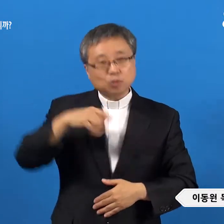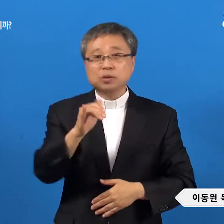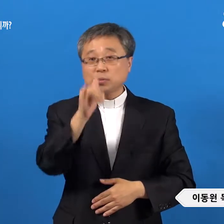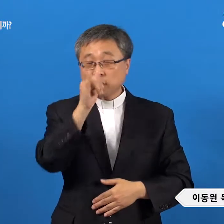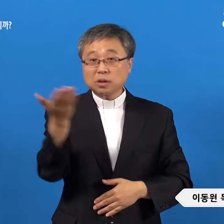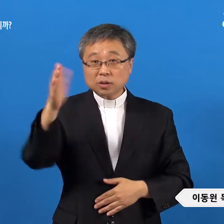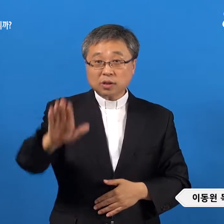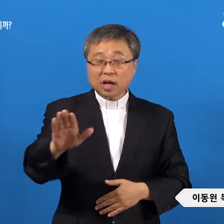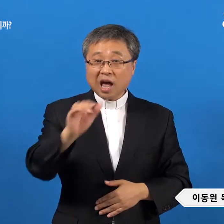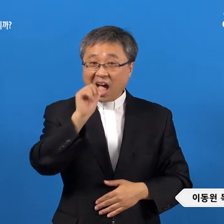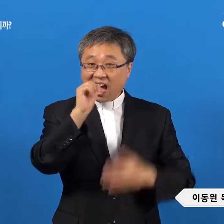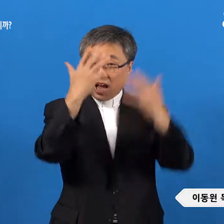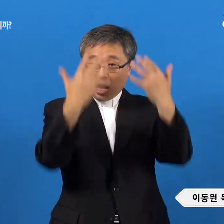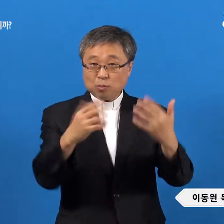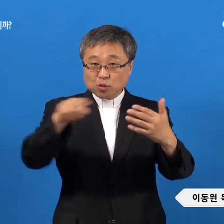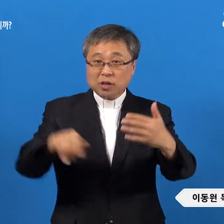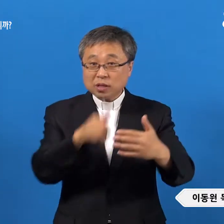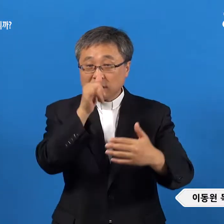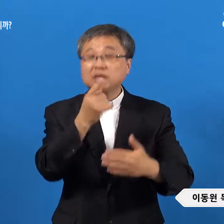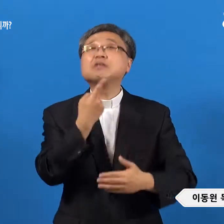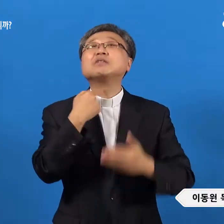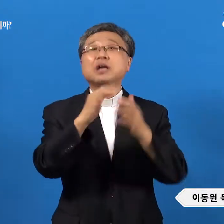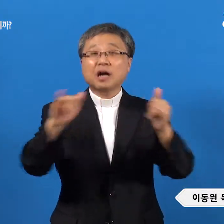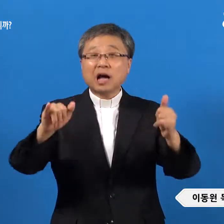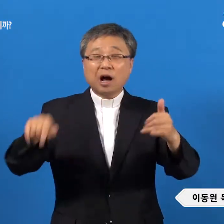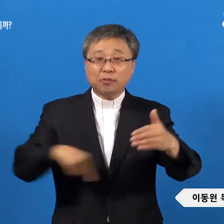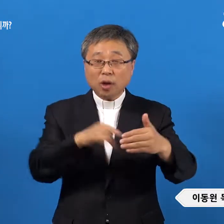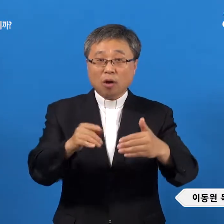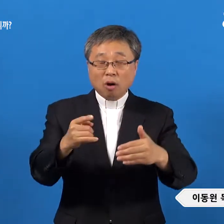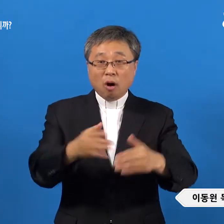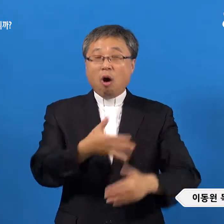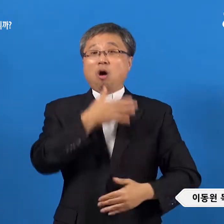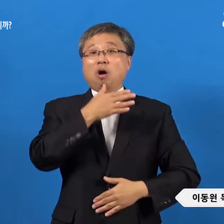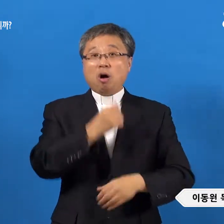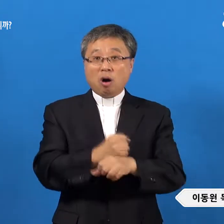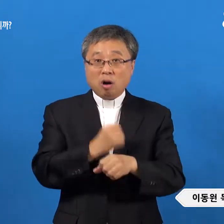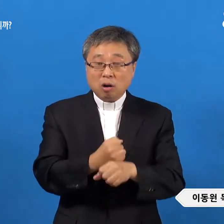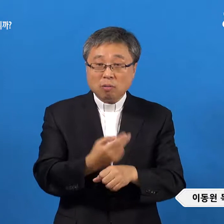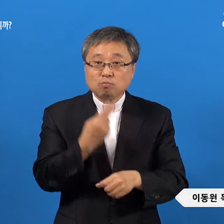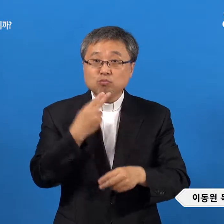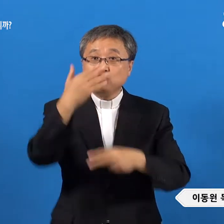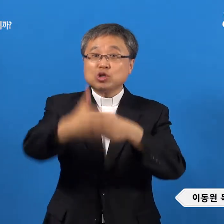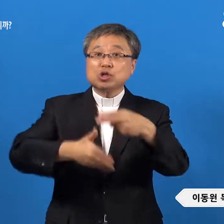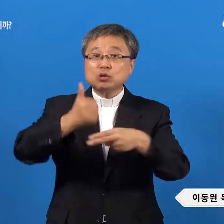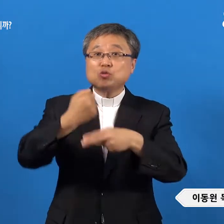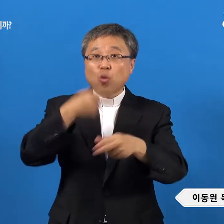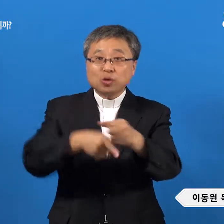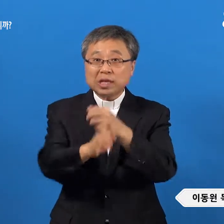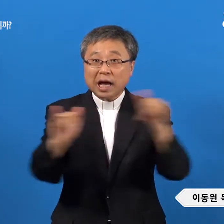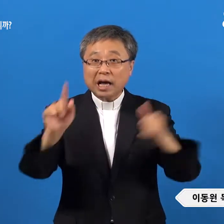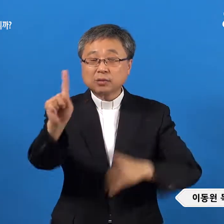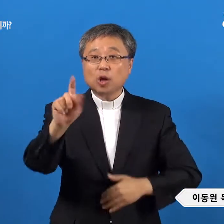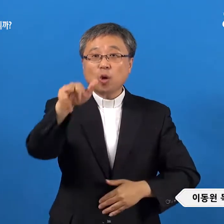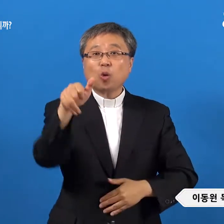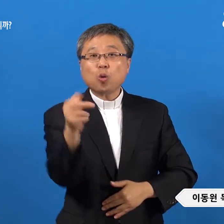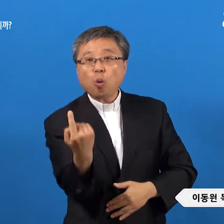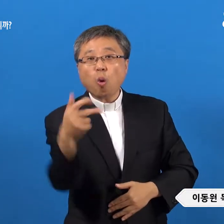근데 그 감방 안에 있었던 사람 가운데 뜻밖에도 무신론자 한 사람이 있었어요. 코코린이라는 이름을